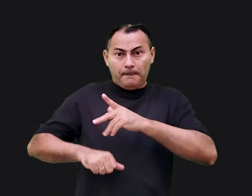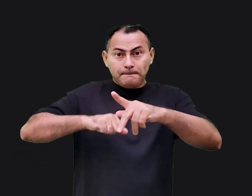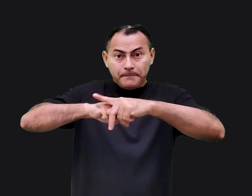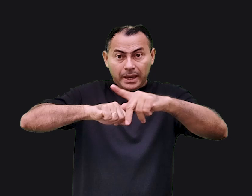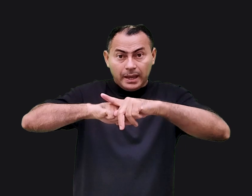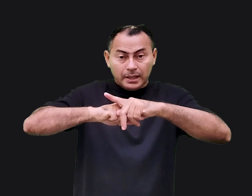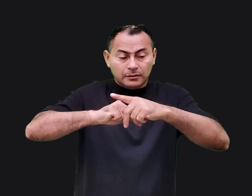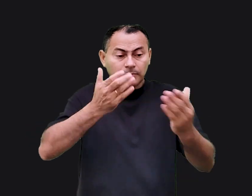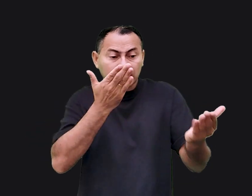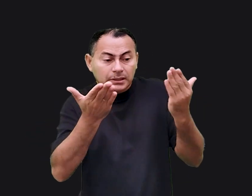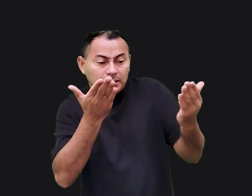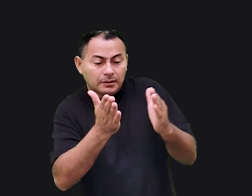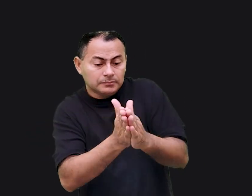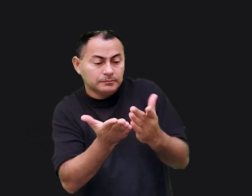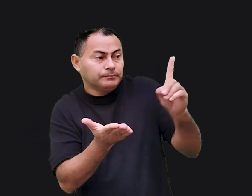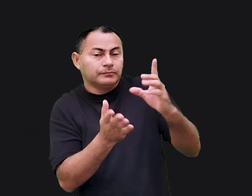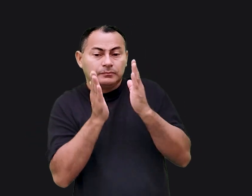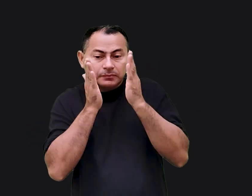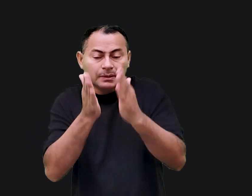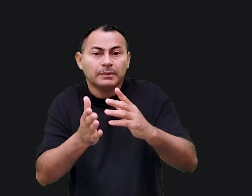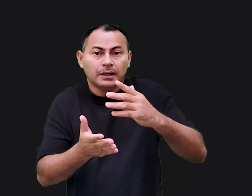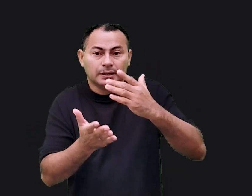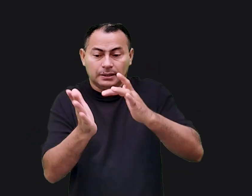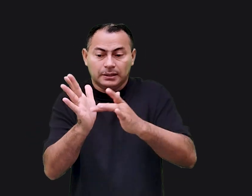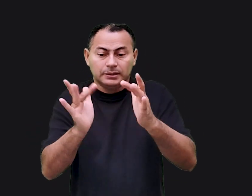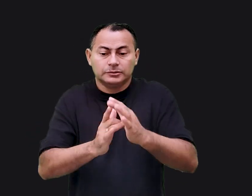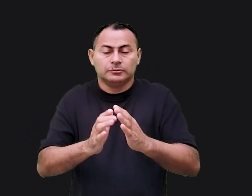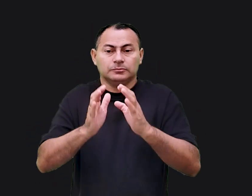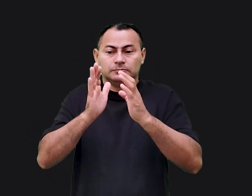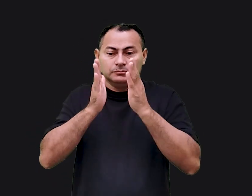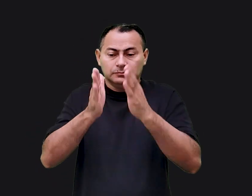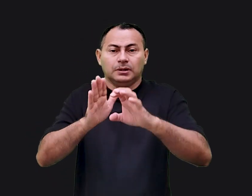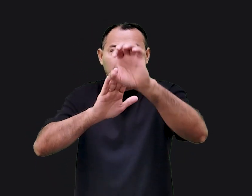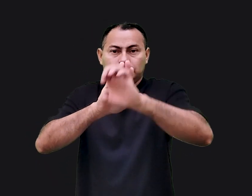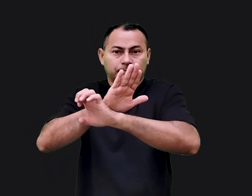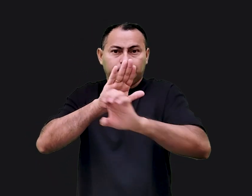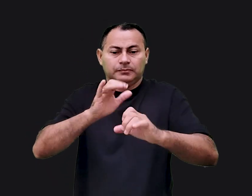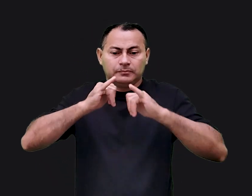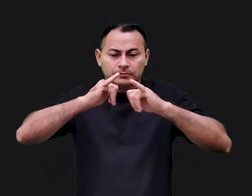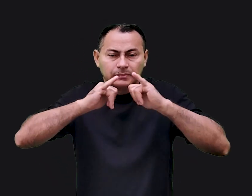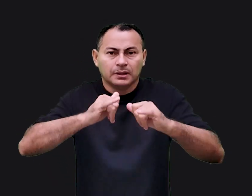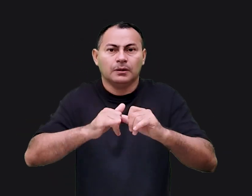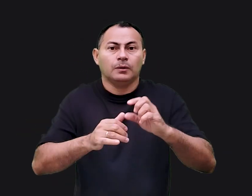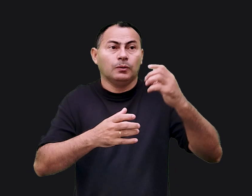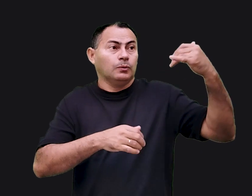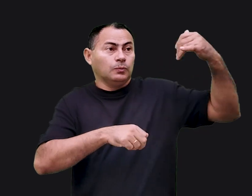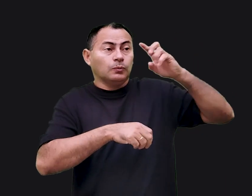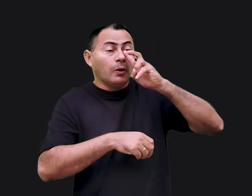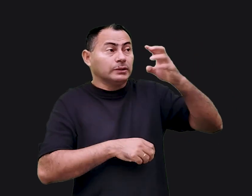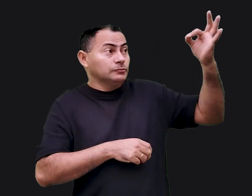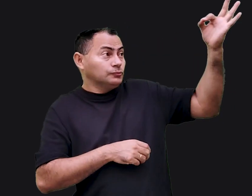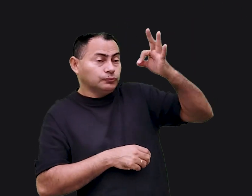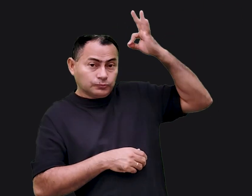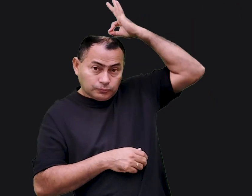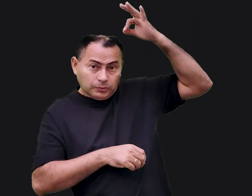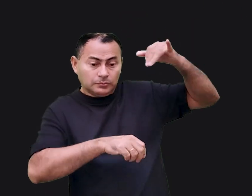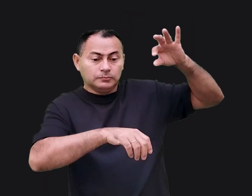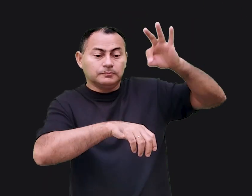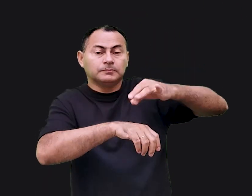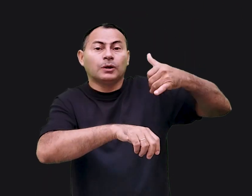baseada na bíblia voltada exclusivamente para Cristo e para o evangelho era uma pregação Ungida e muito frutífera Além disso